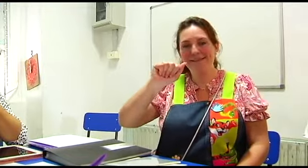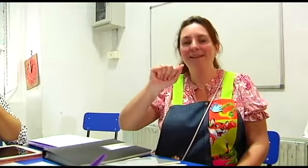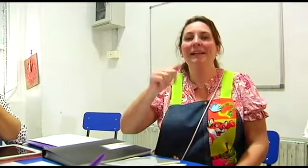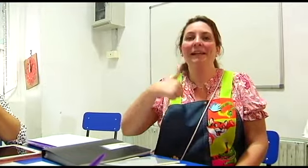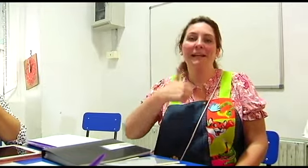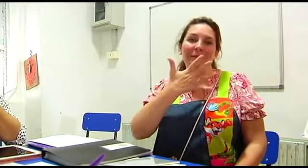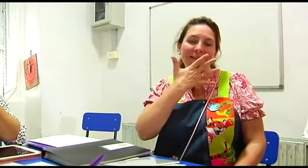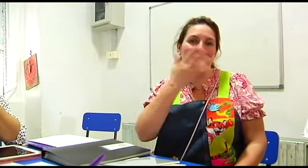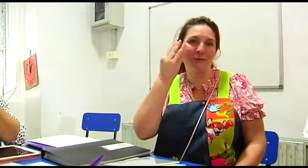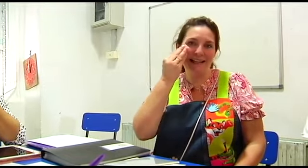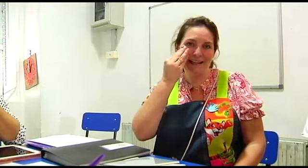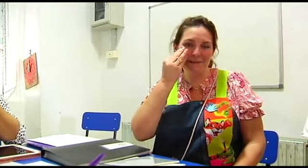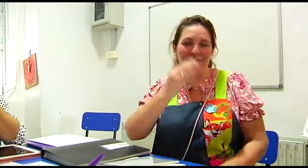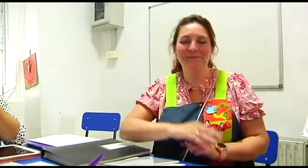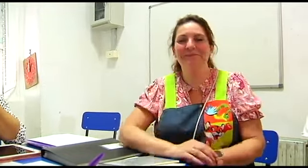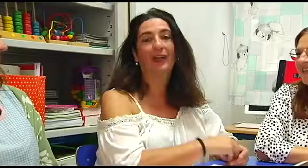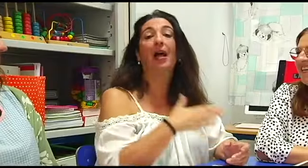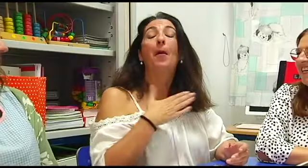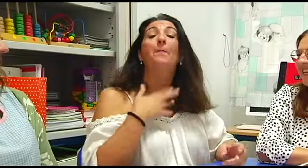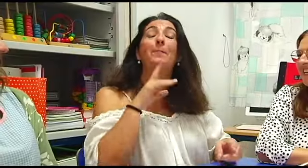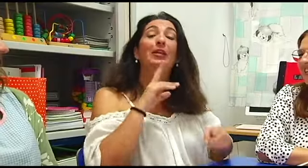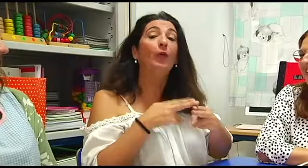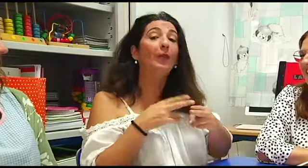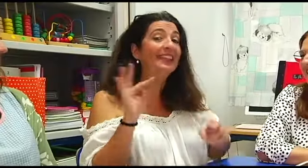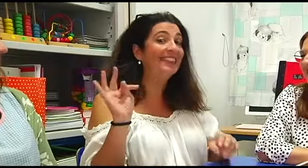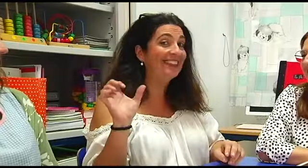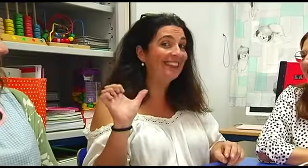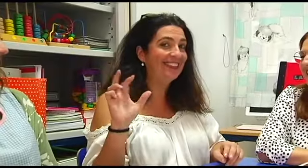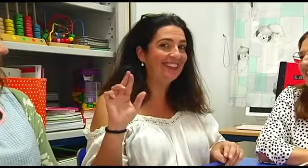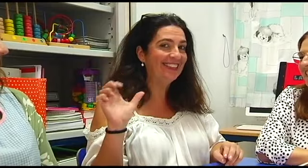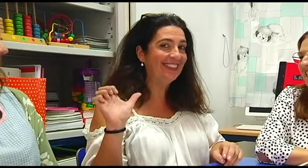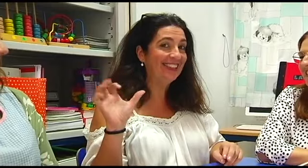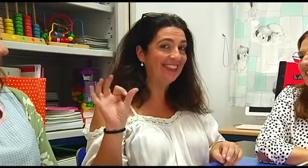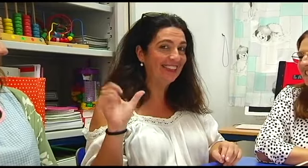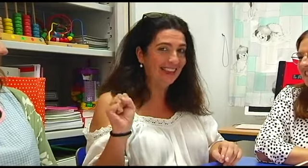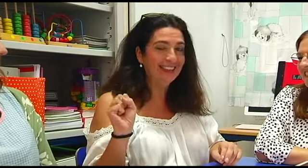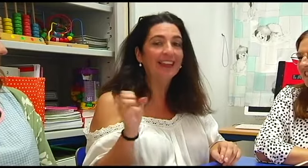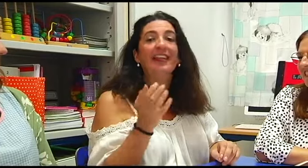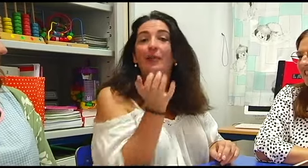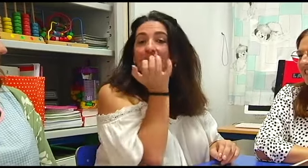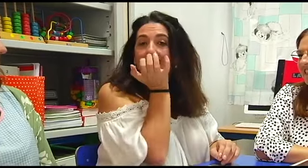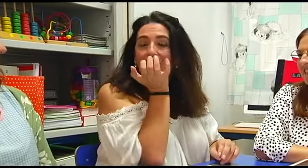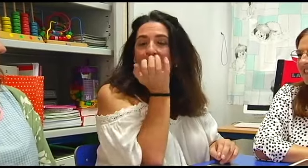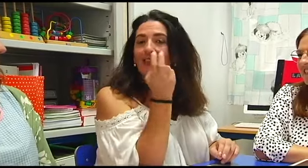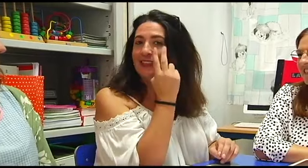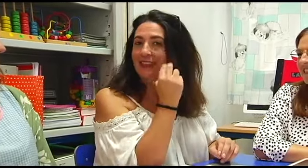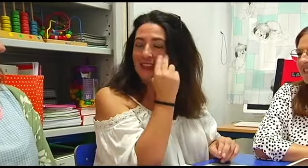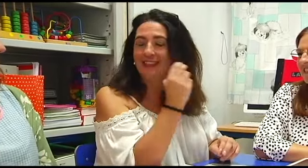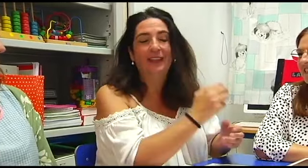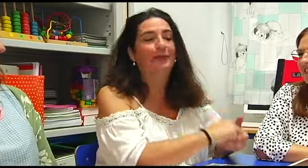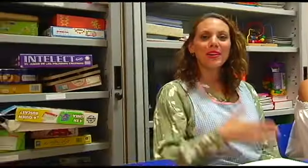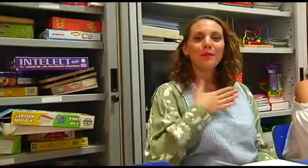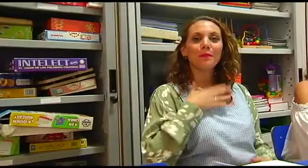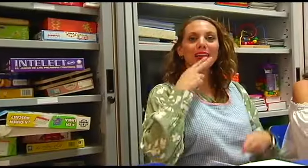y mi signo, Elena. Mi nombre es Teresa, y mi signo, Teresa. Mi